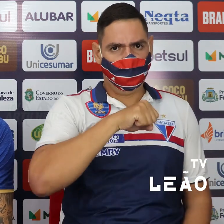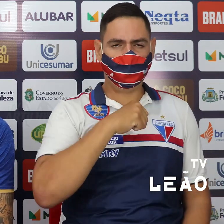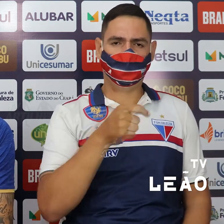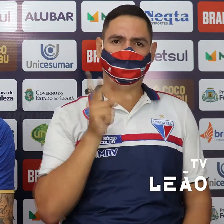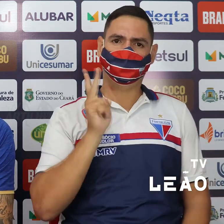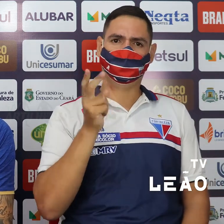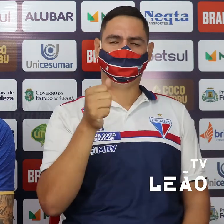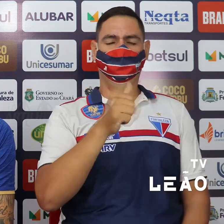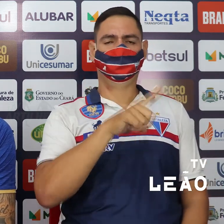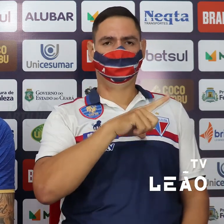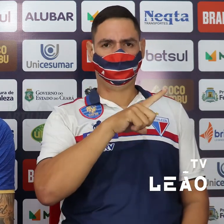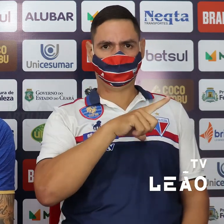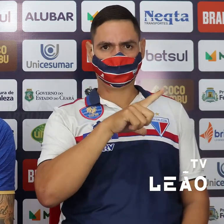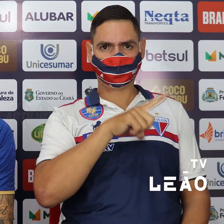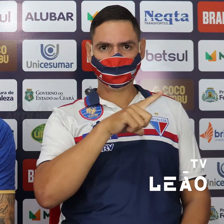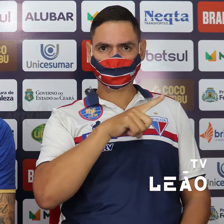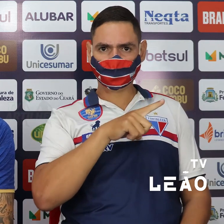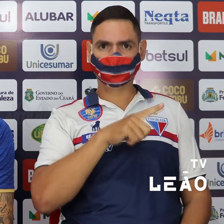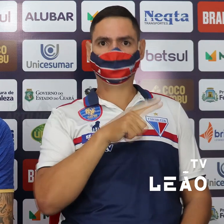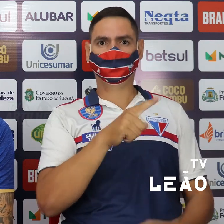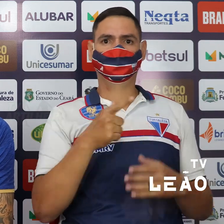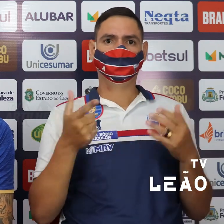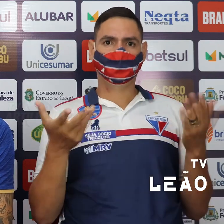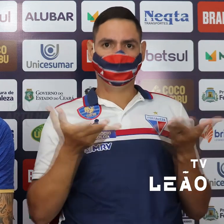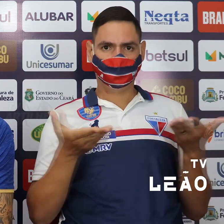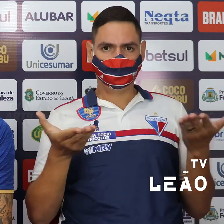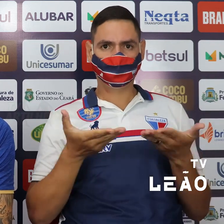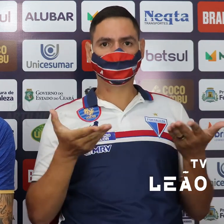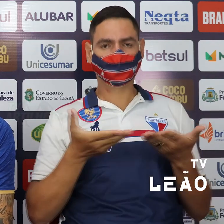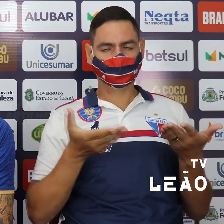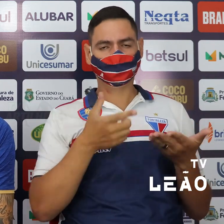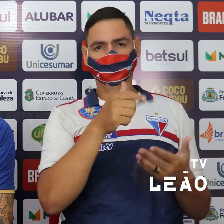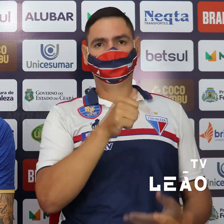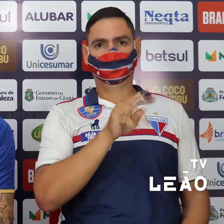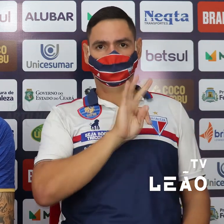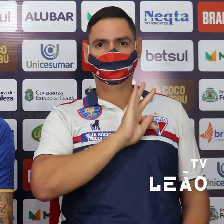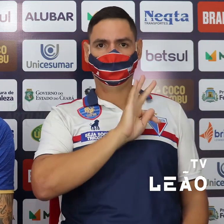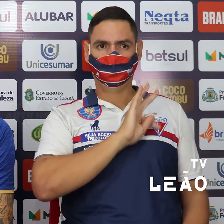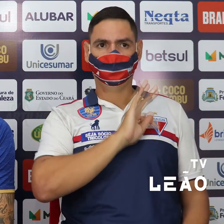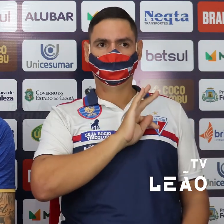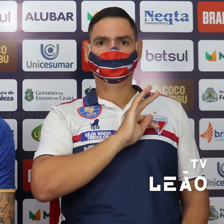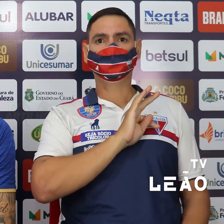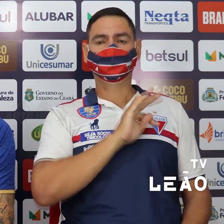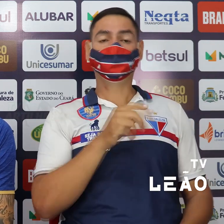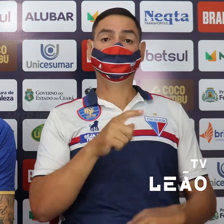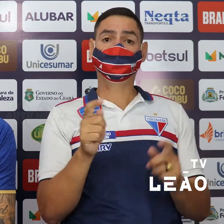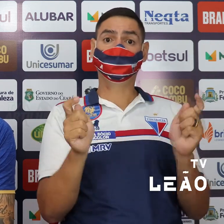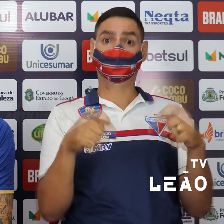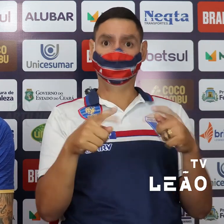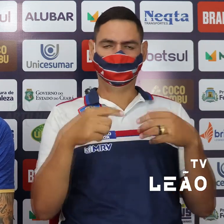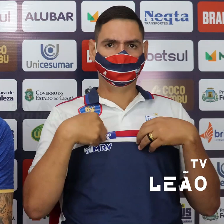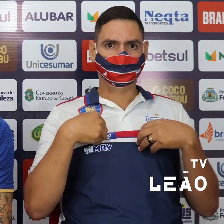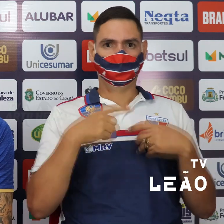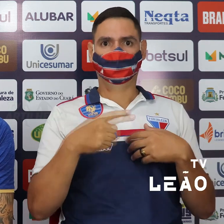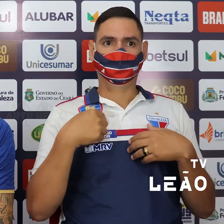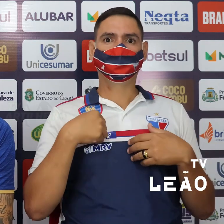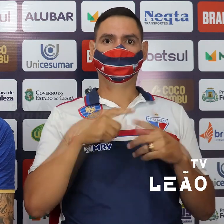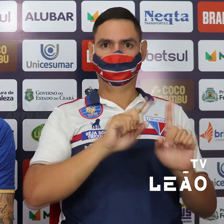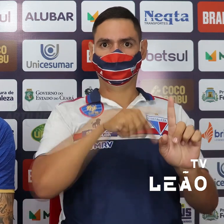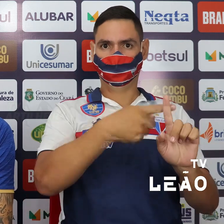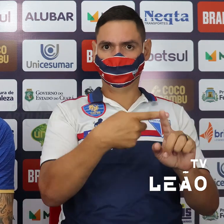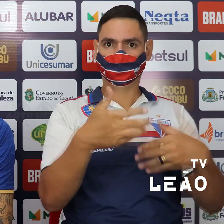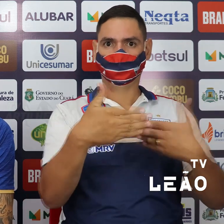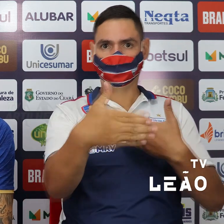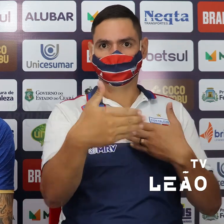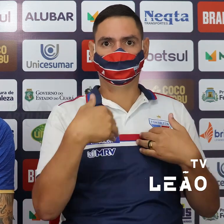já pôde dar um pouco da cara do Vojvoda, e que possa continuar com essa intensidade aí pro resto